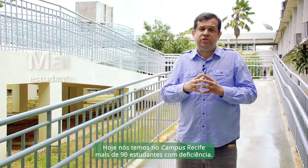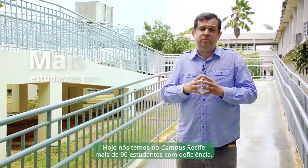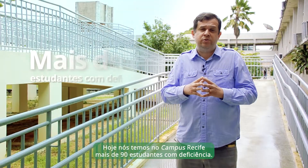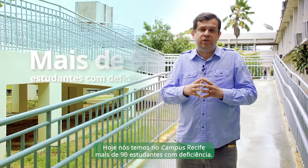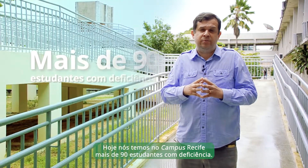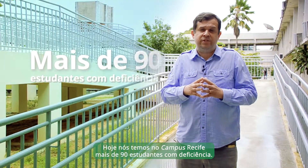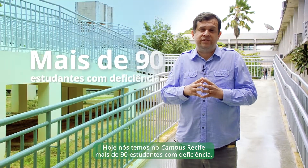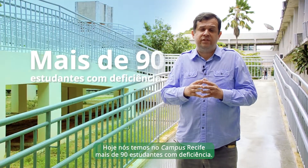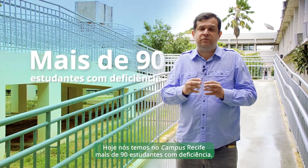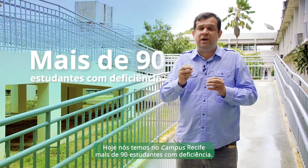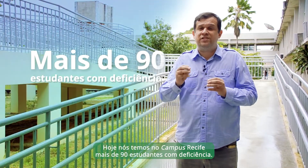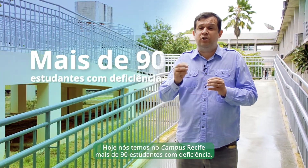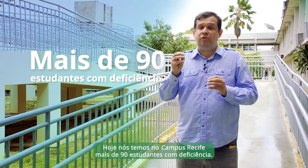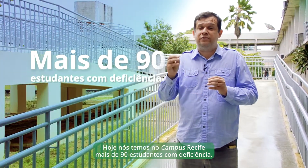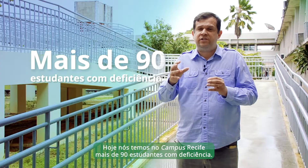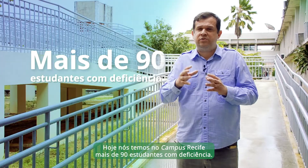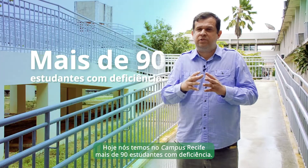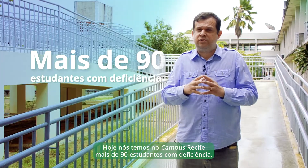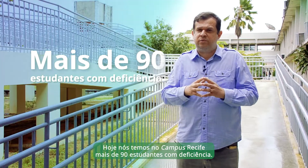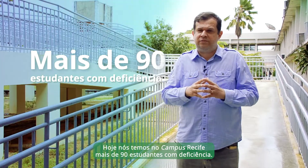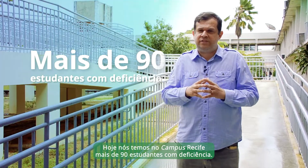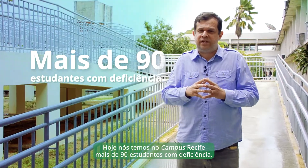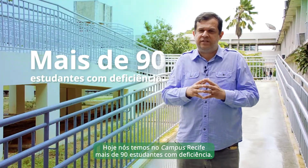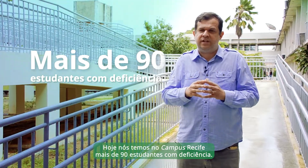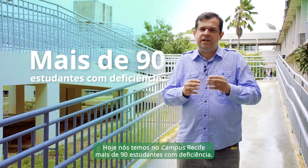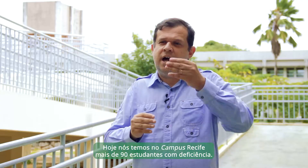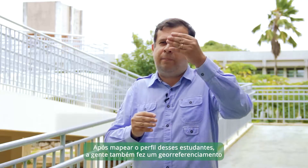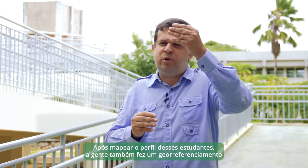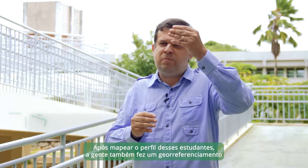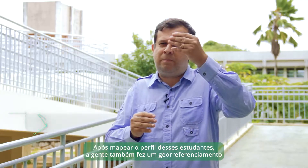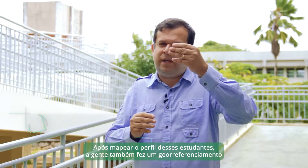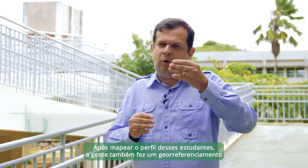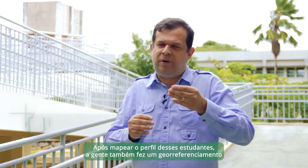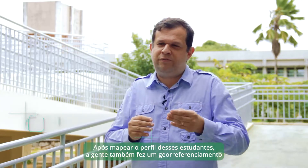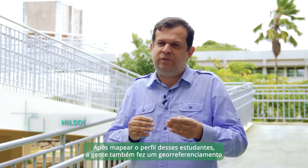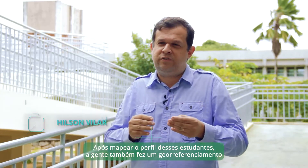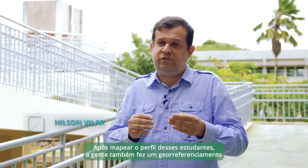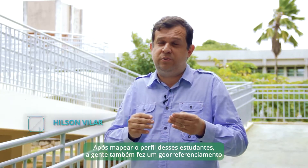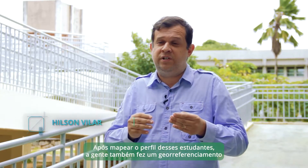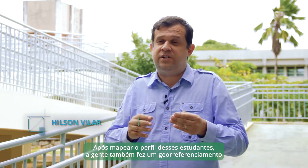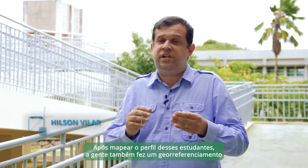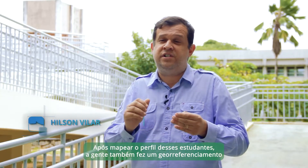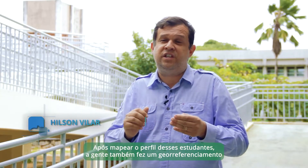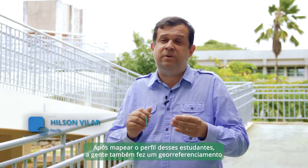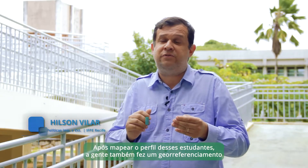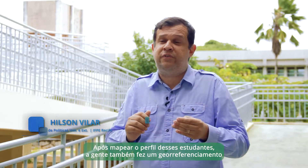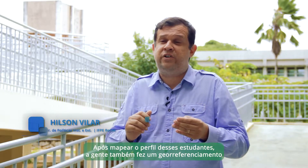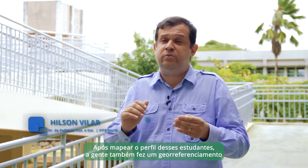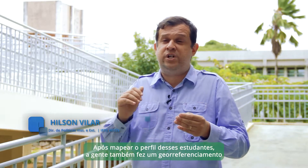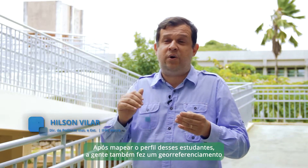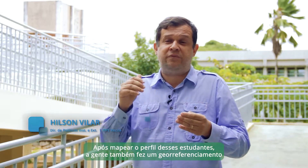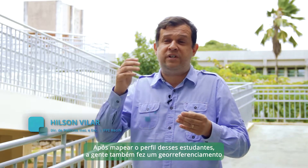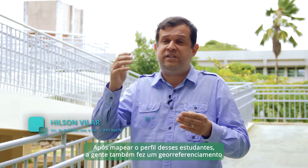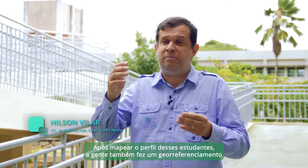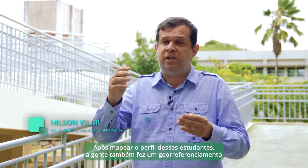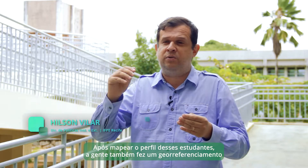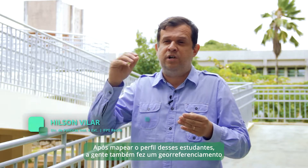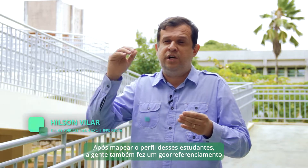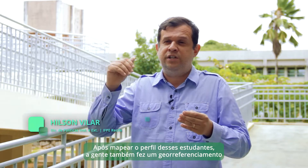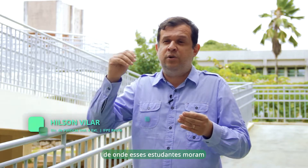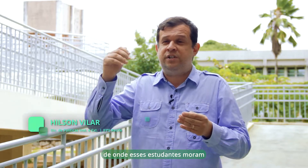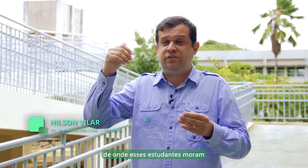hoje nós temos um pouco Recife mais de 90 estudante com deficiência após de mapear o perfil desse estudante a gente também fez um